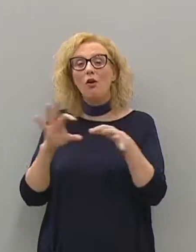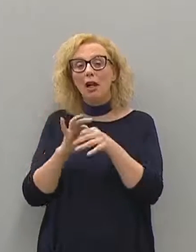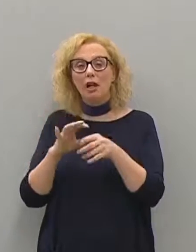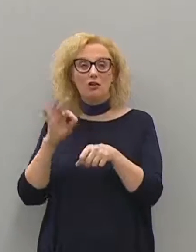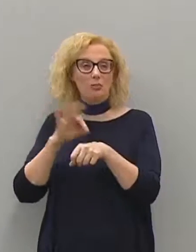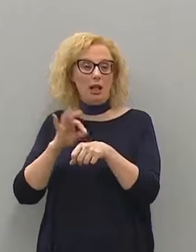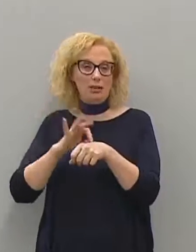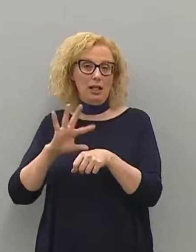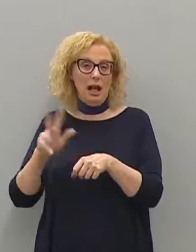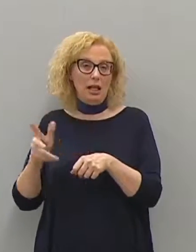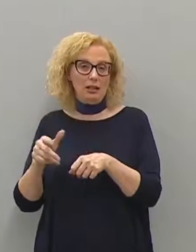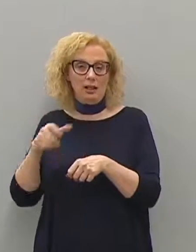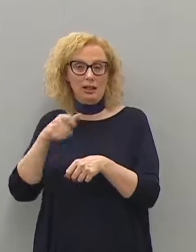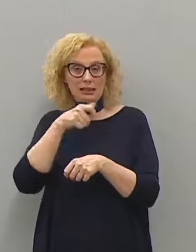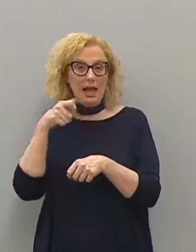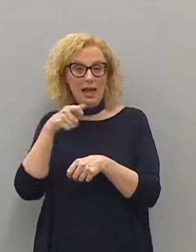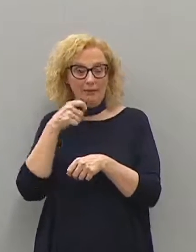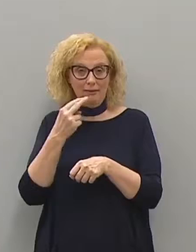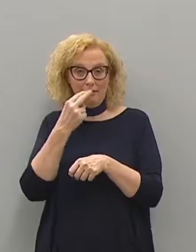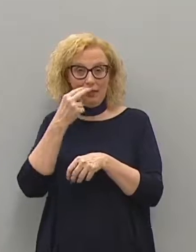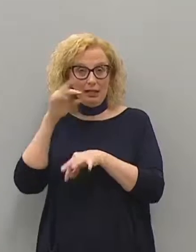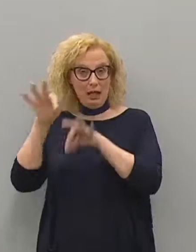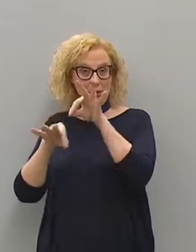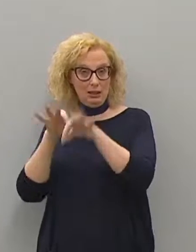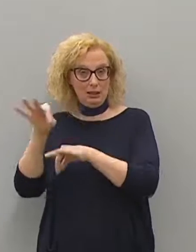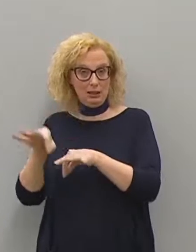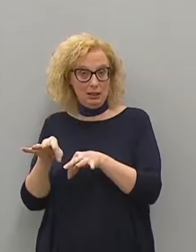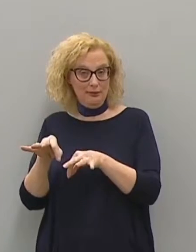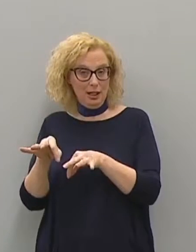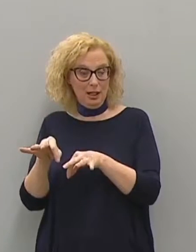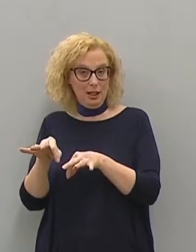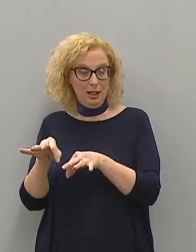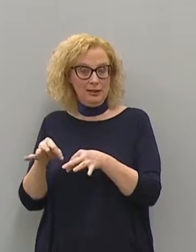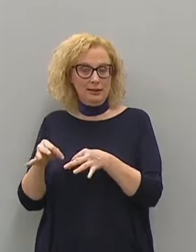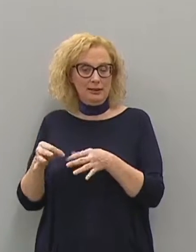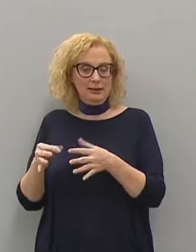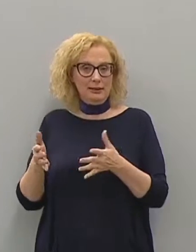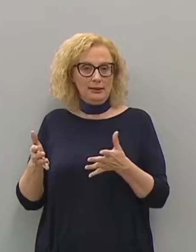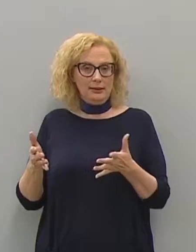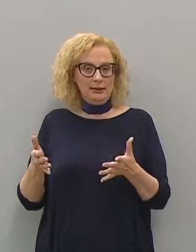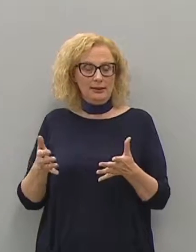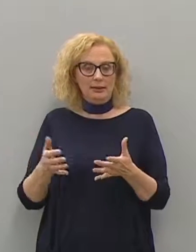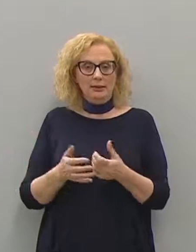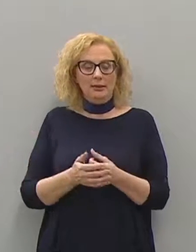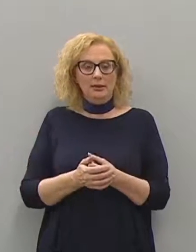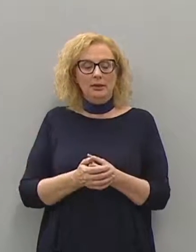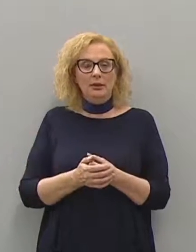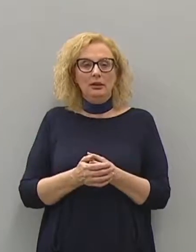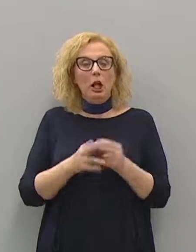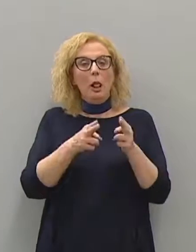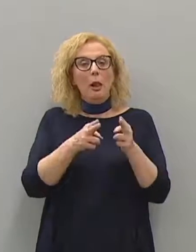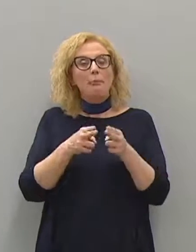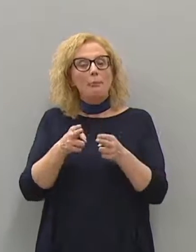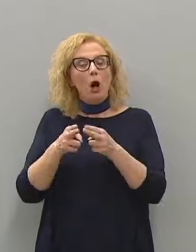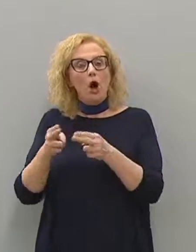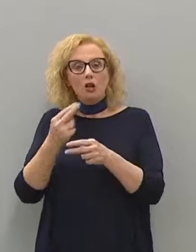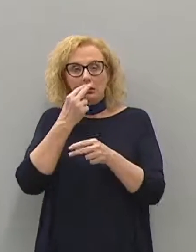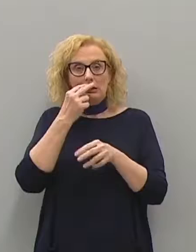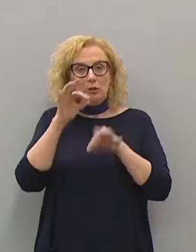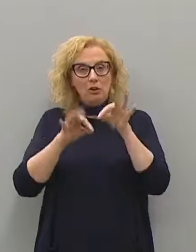malattie per cui necessitano le le le le terapie intensive i posti di terapia intensiva